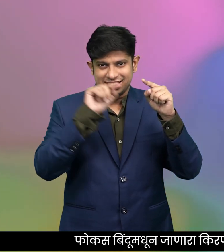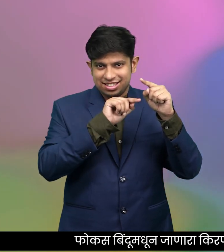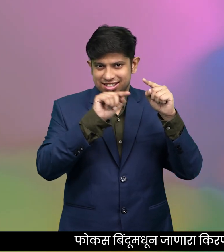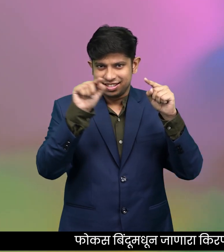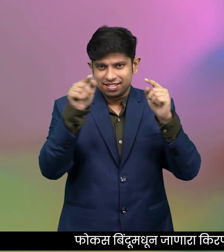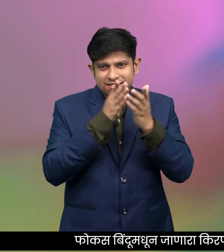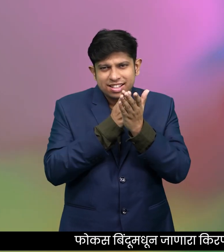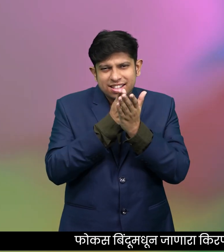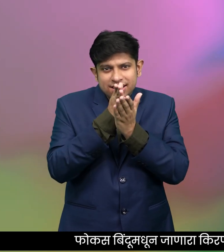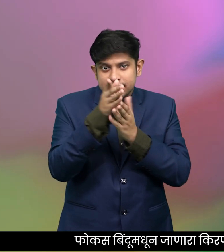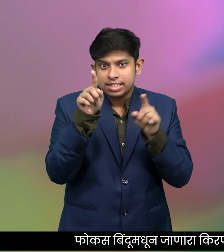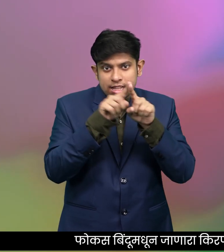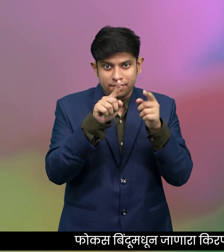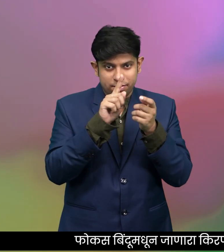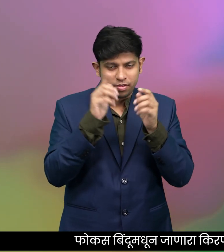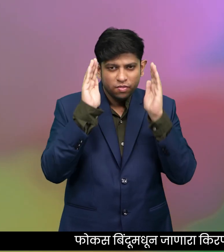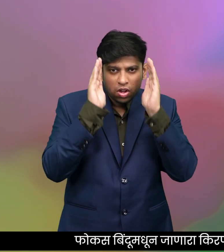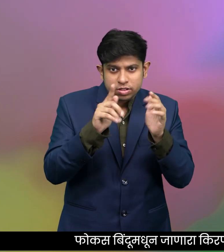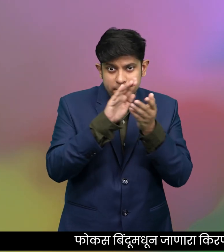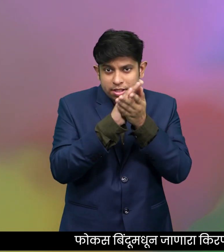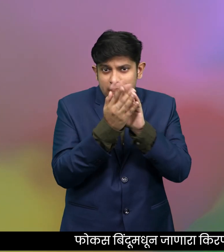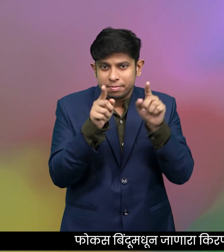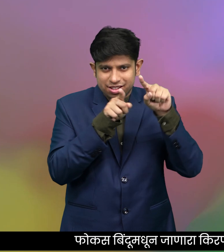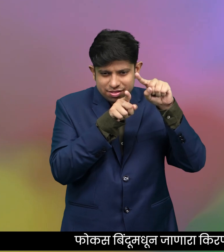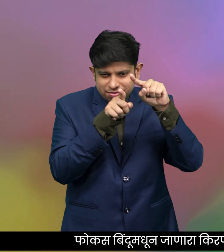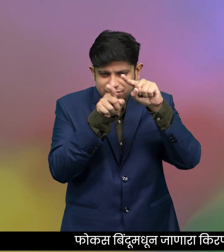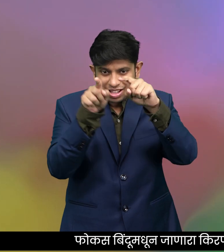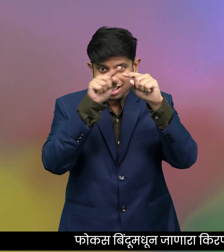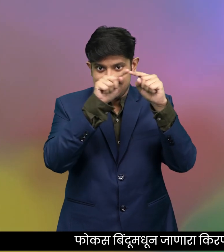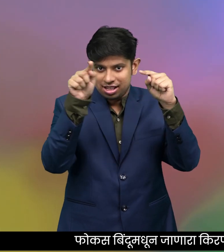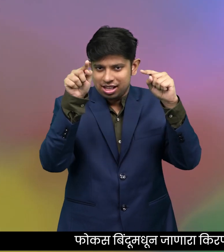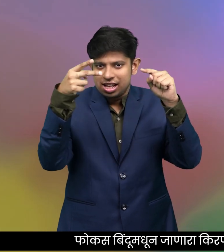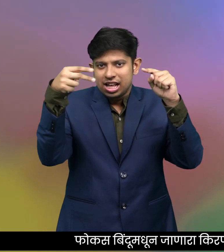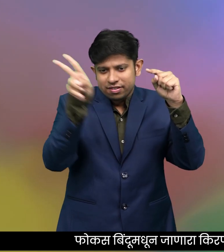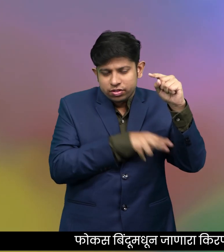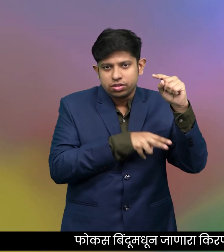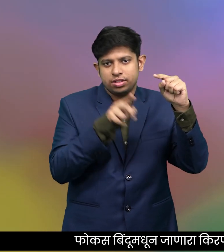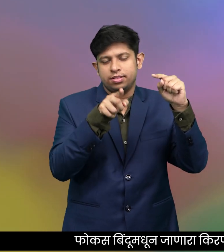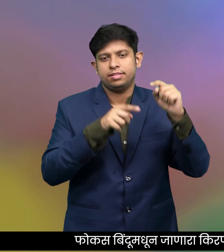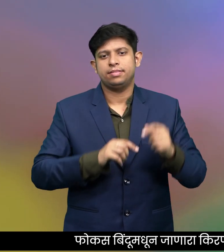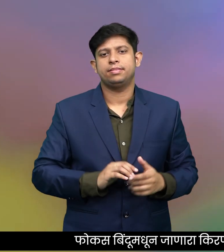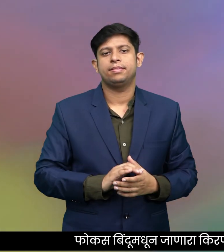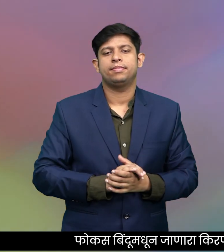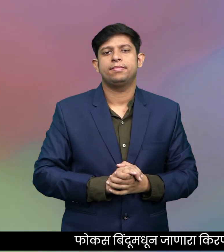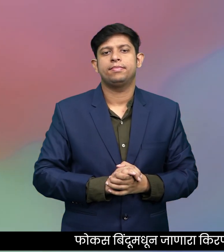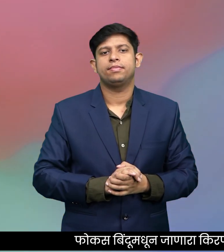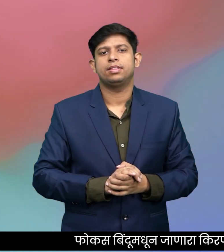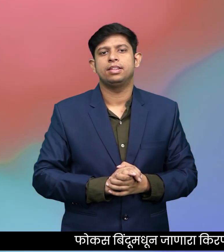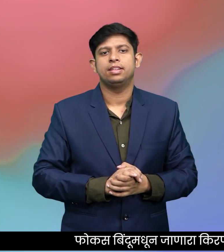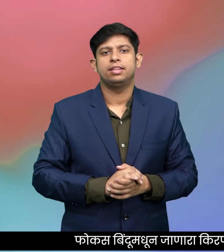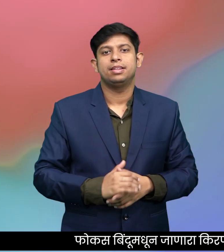An फोकस incident ray बिंदूमधून जाणारा किरण passing through the परावर्तनानंतर focus becomes मुख्य अक्षाच्या parallel समांतर after होतो. reflection.